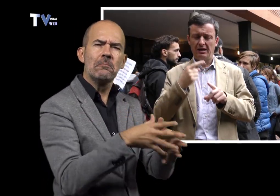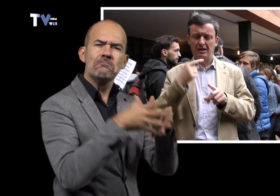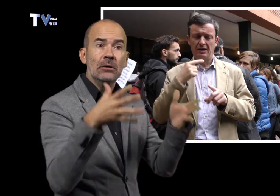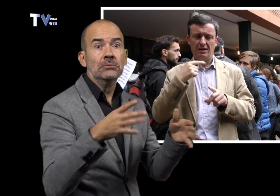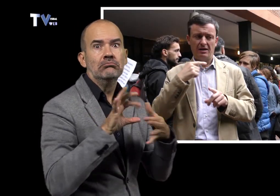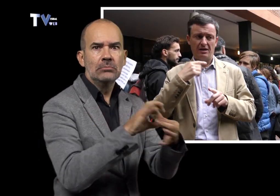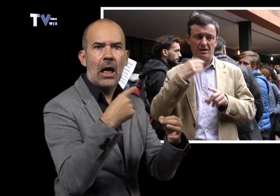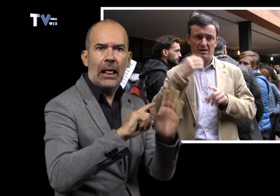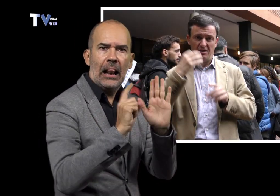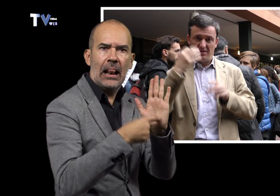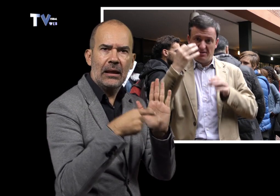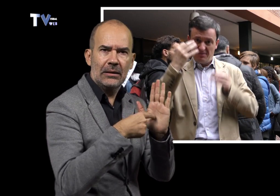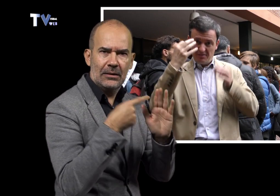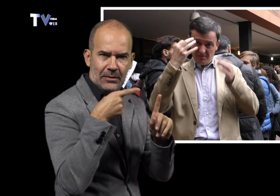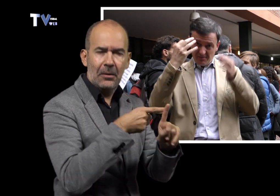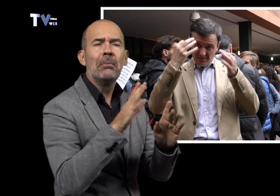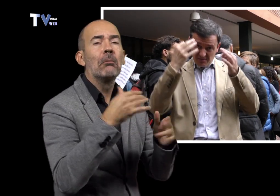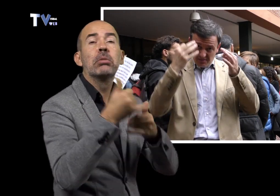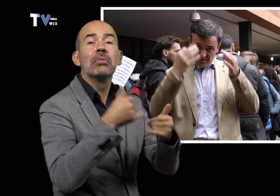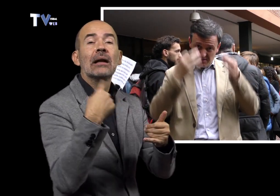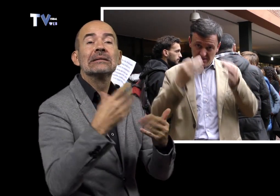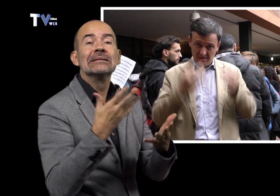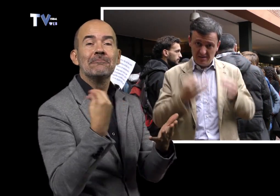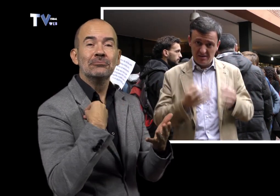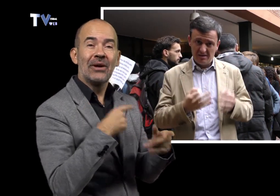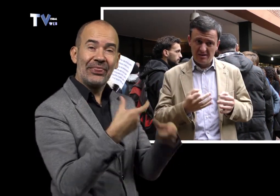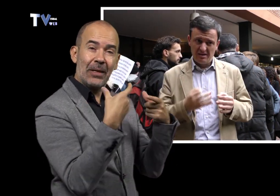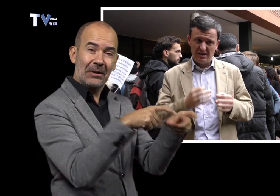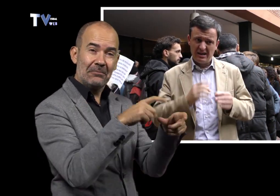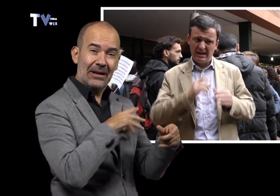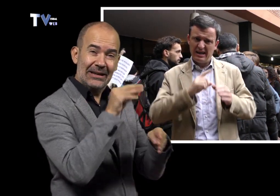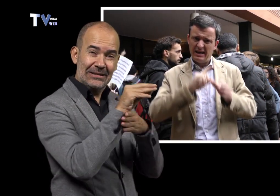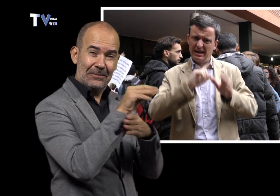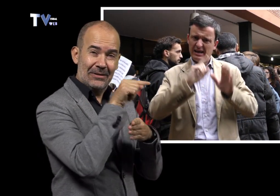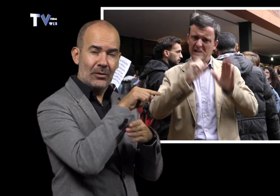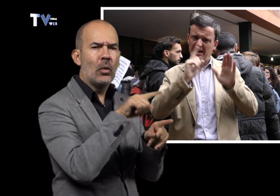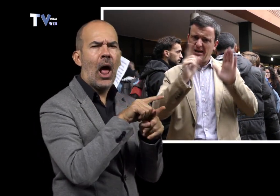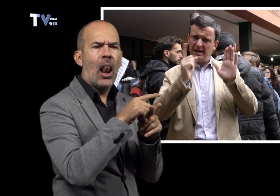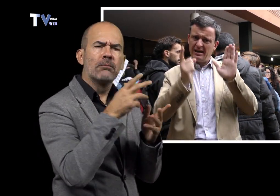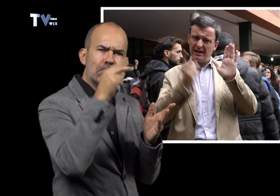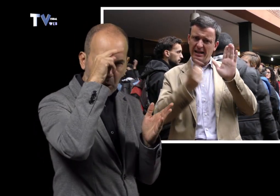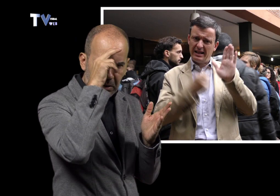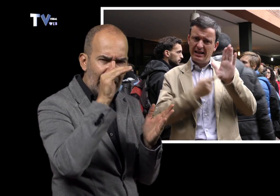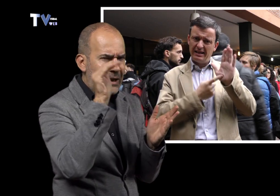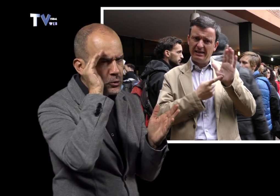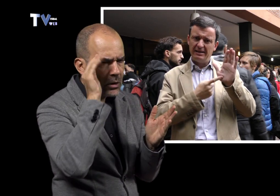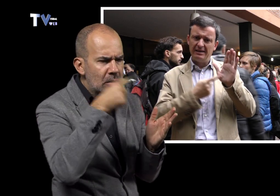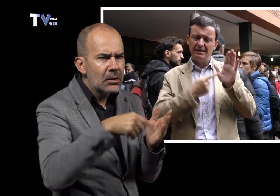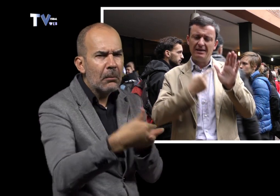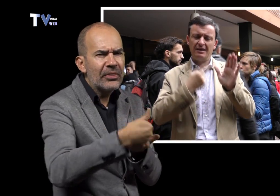hores amb intèrprets i un horari total de les seves classes interpretats. Per això el Departament d'Ensenyament fins ara ha estat